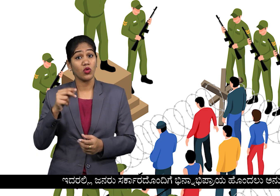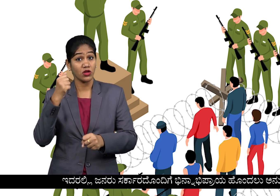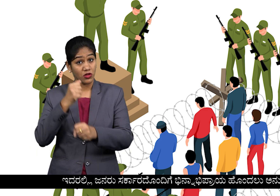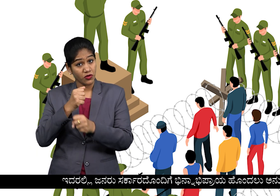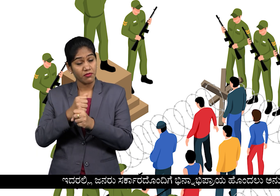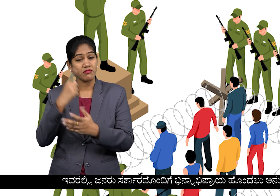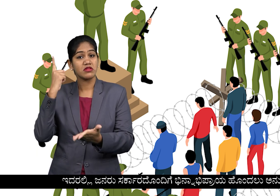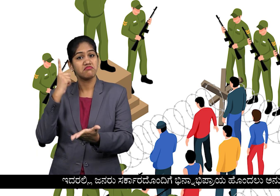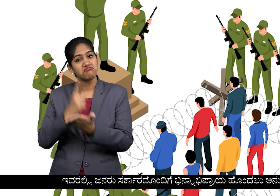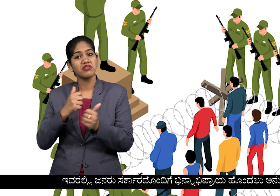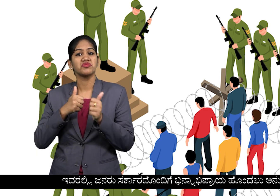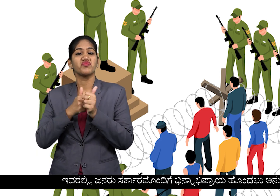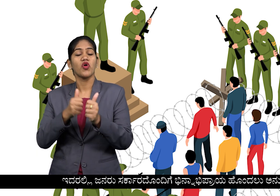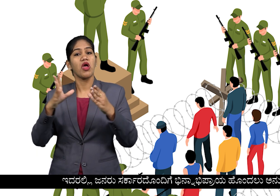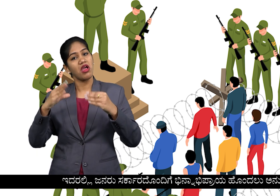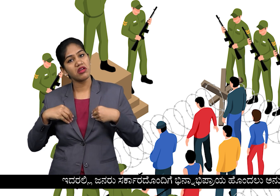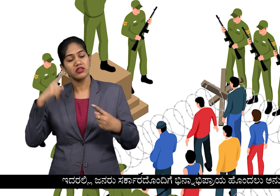ಅನುಮತಿಸುವುದಿಲ್ಲ.